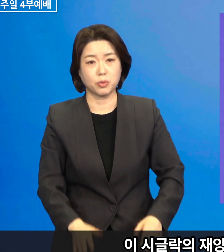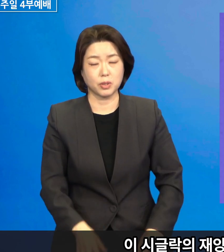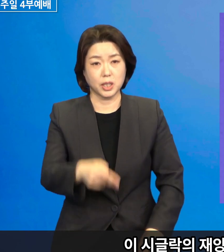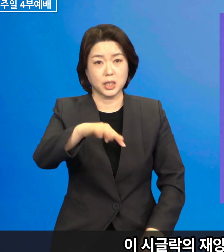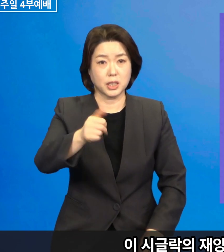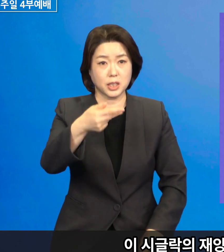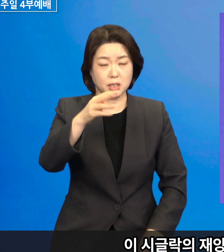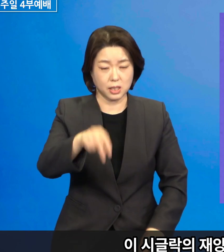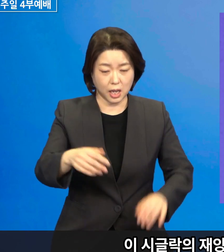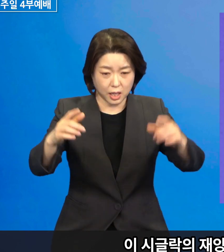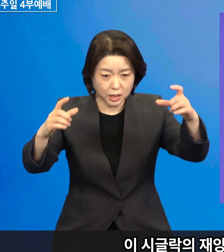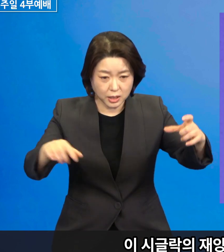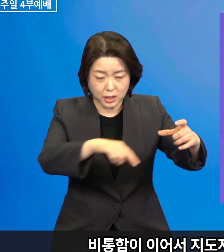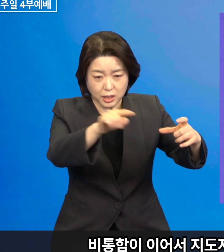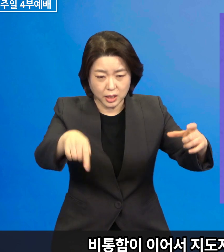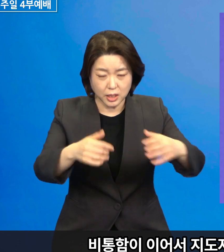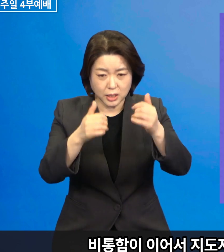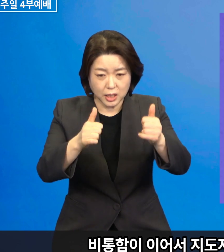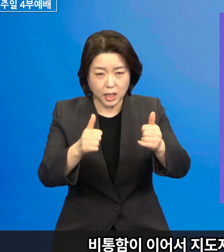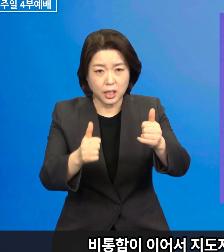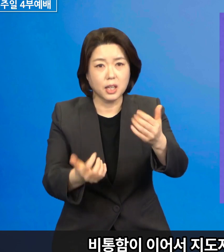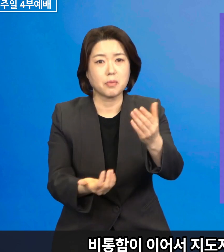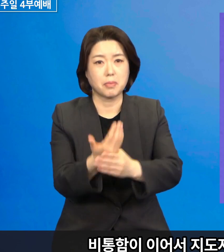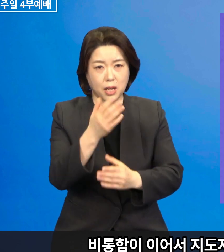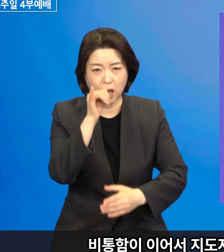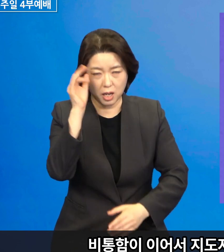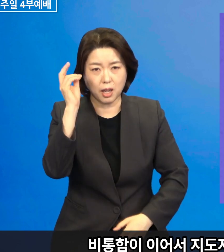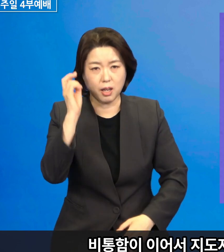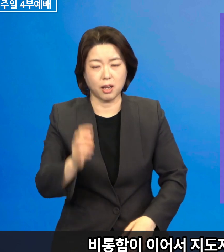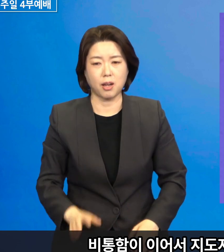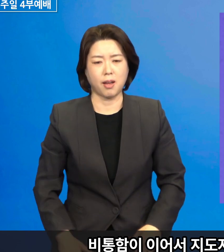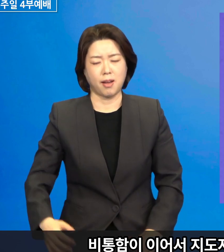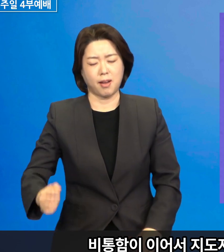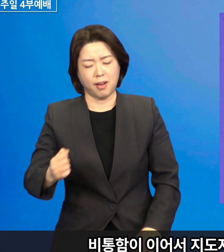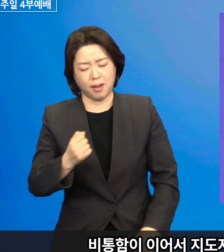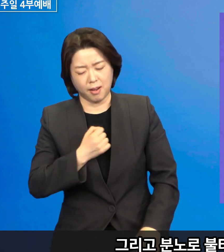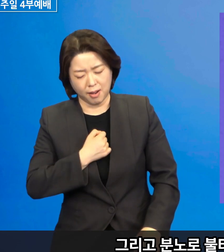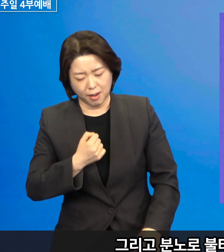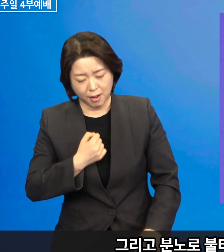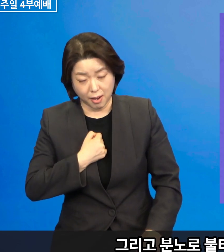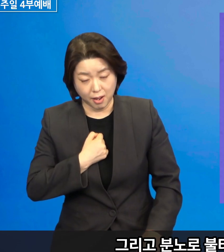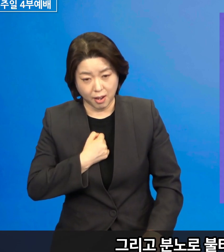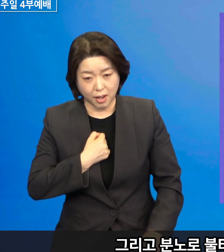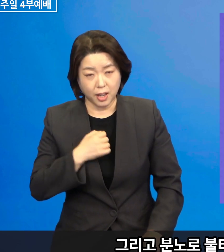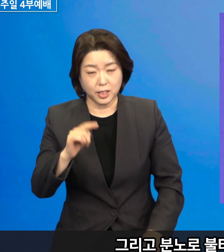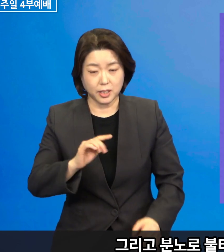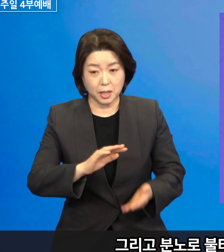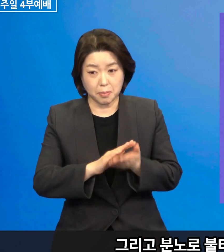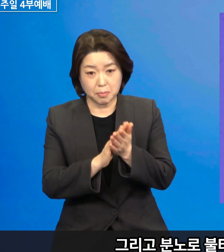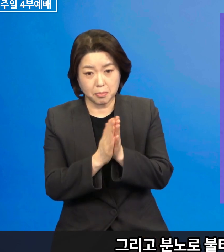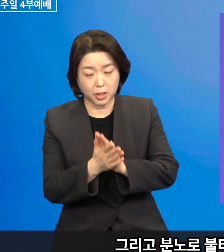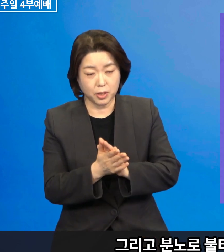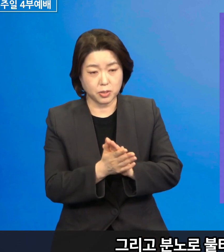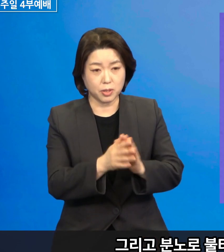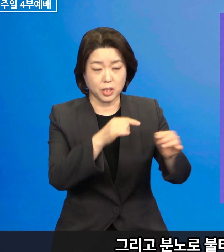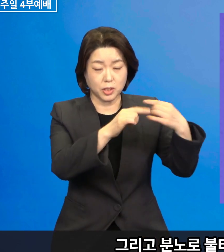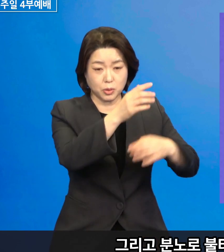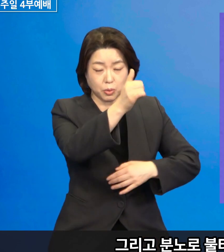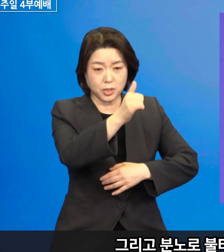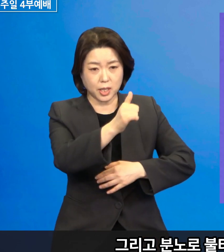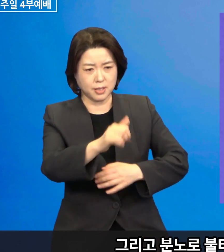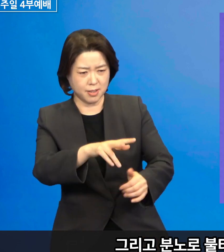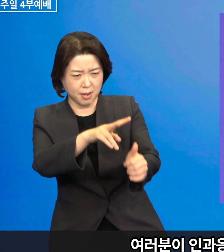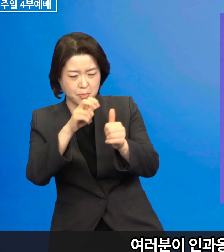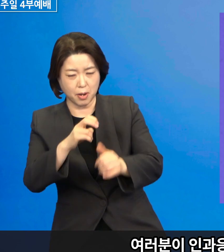재앙이 일어나는 것이다. 비통함이 이어서 지도자에 대한 환멸이 절망으로 그리고 분노로 불타오르게